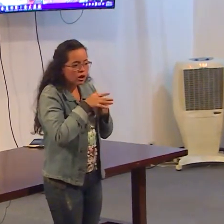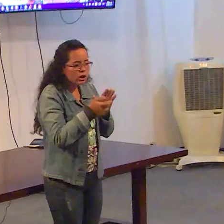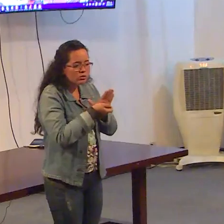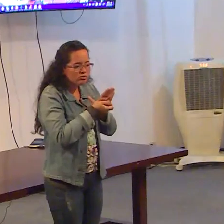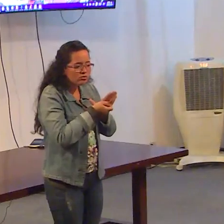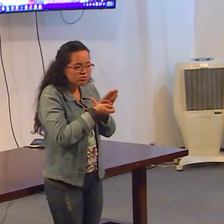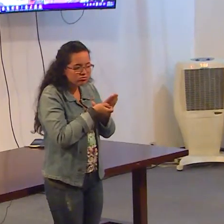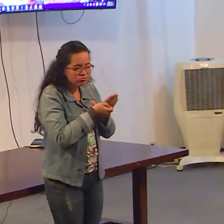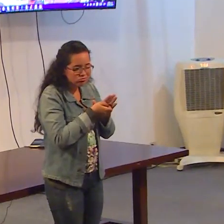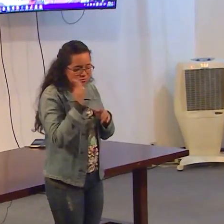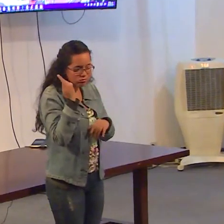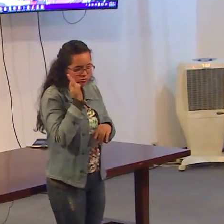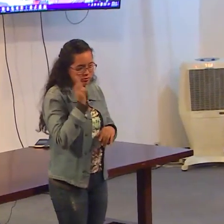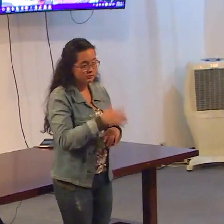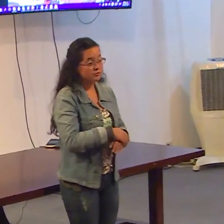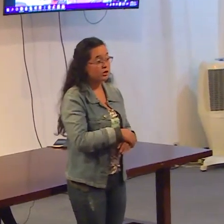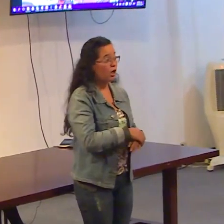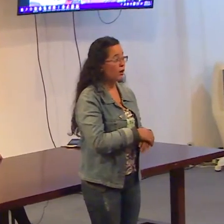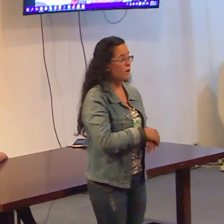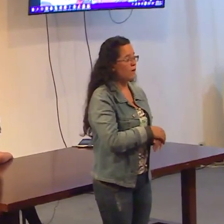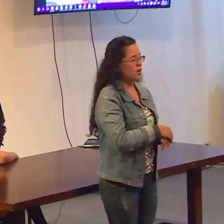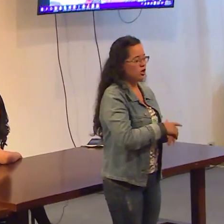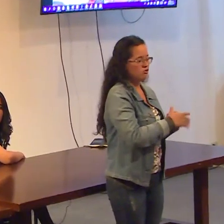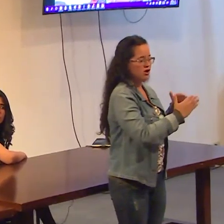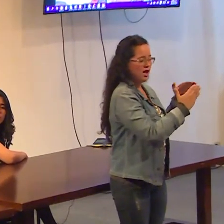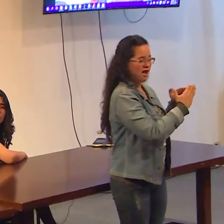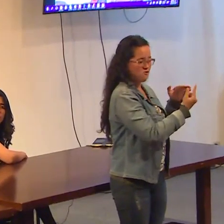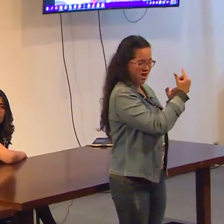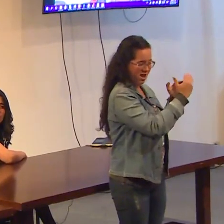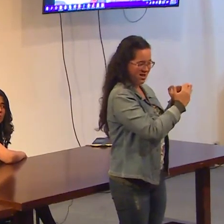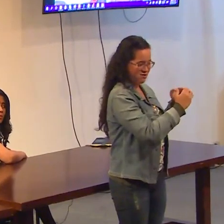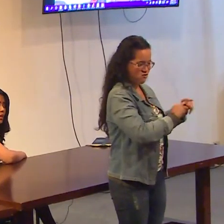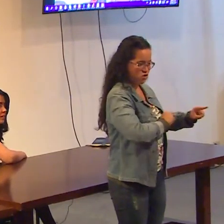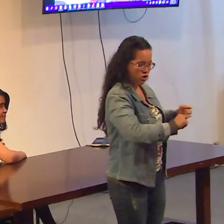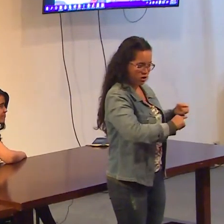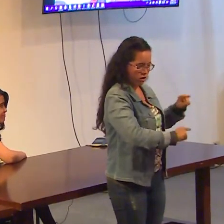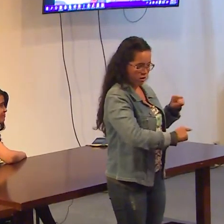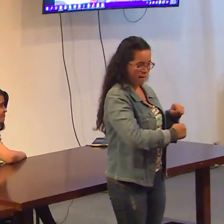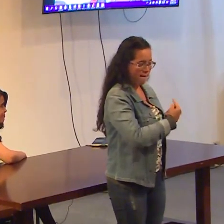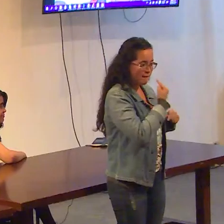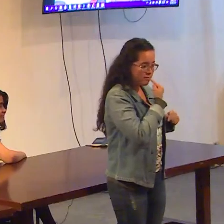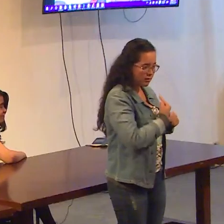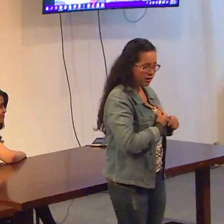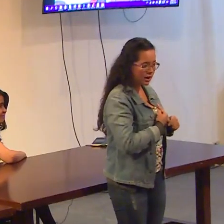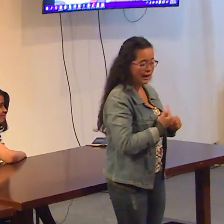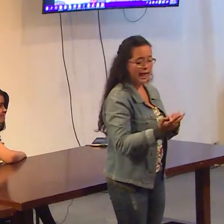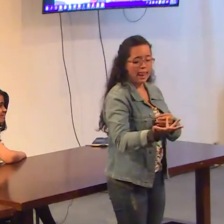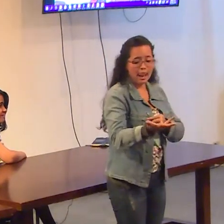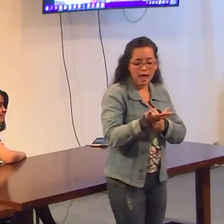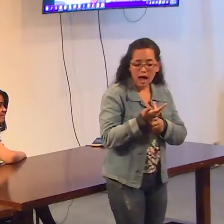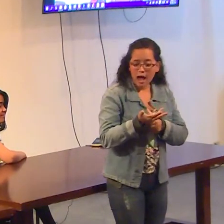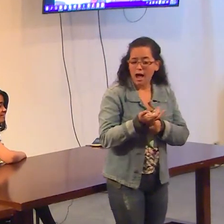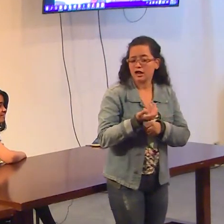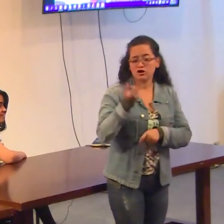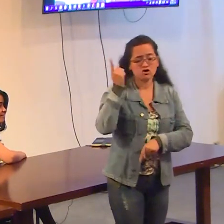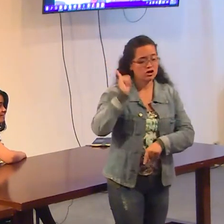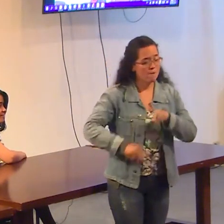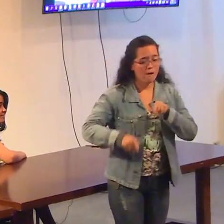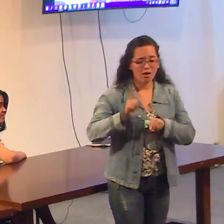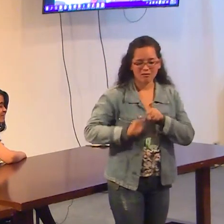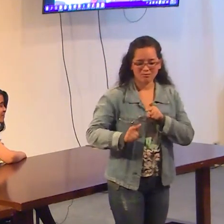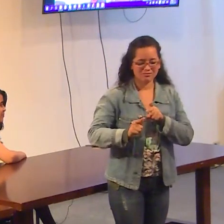en la fundación, con un coordinador de una de las casas, nos insistía en que el arte no se puede hacer desde la